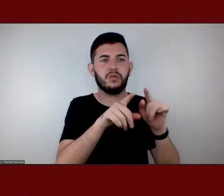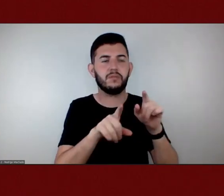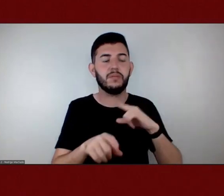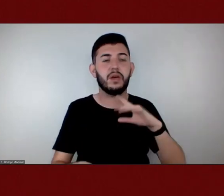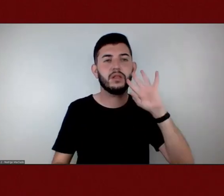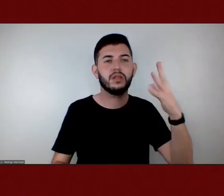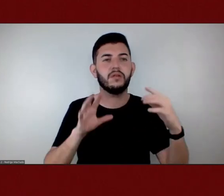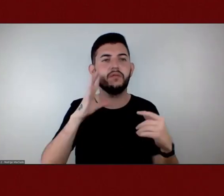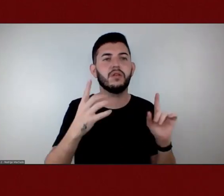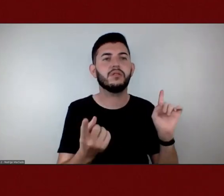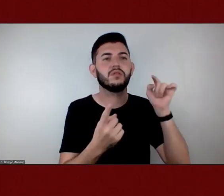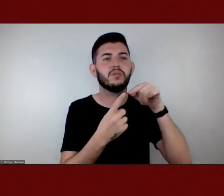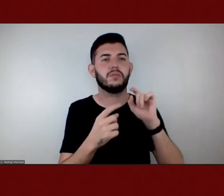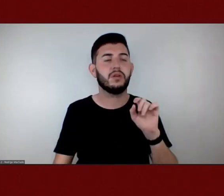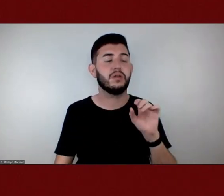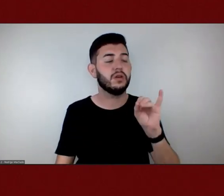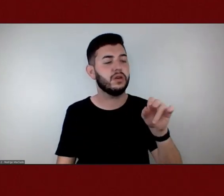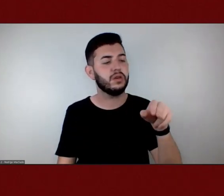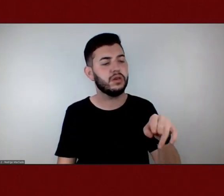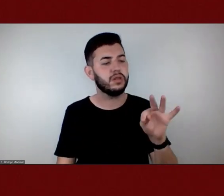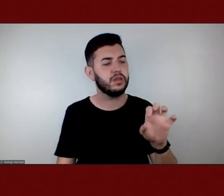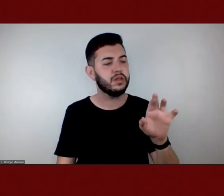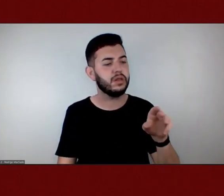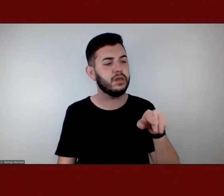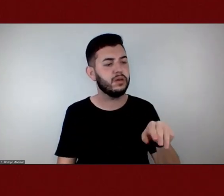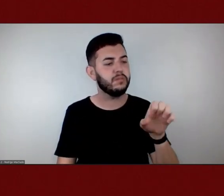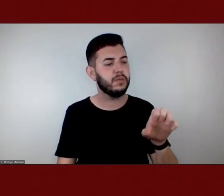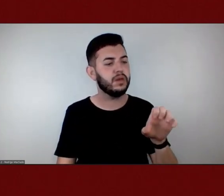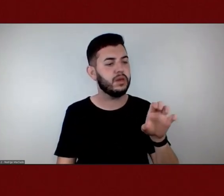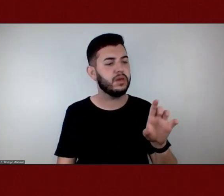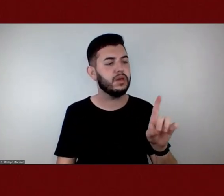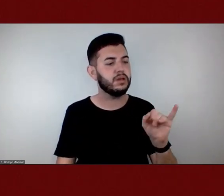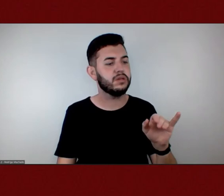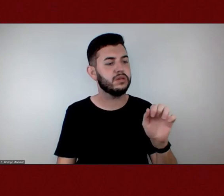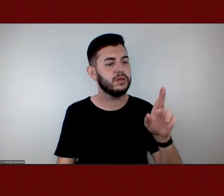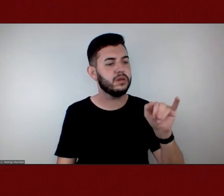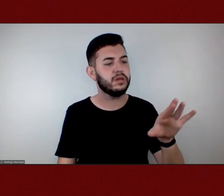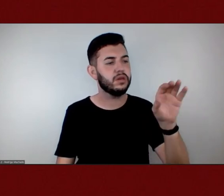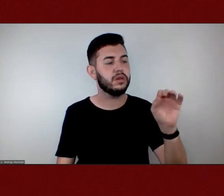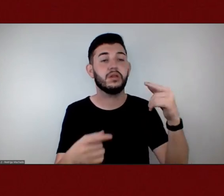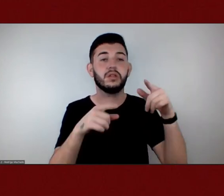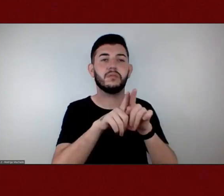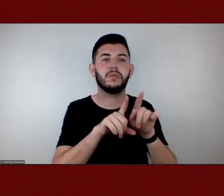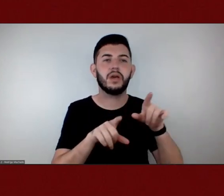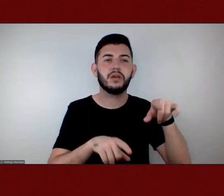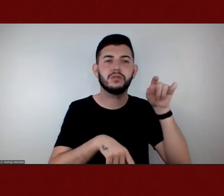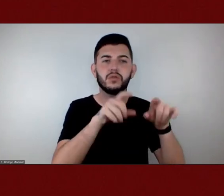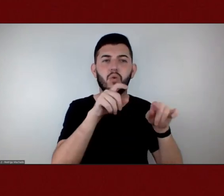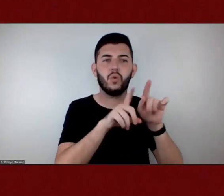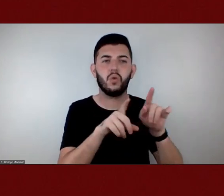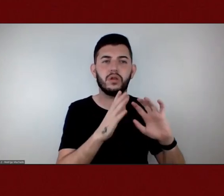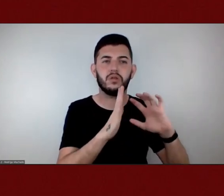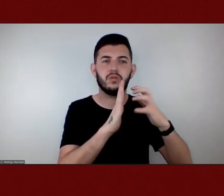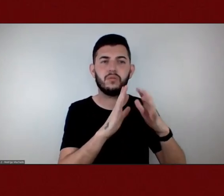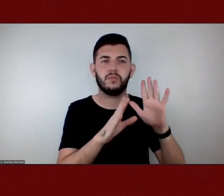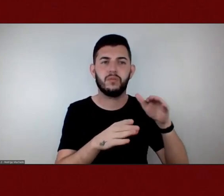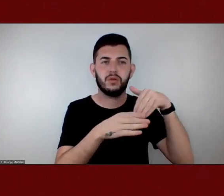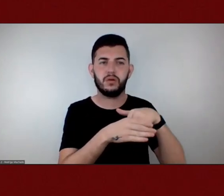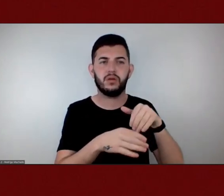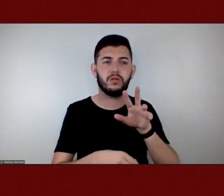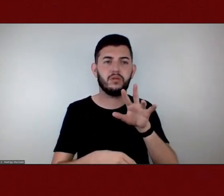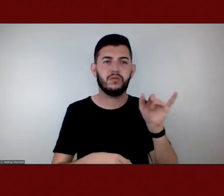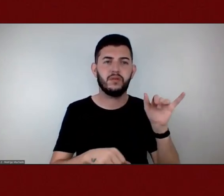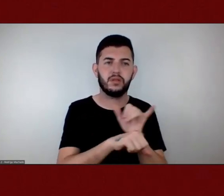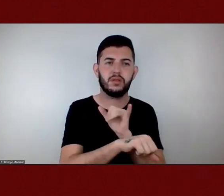objetivos intermediários e à escolha da via eleitoral como a forma mais avançada de